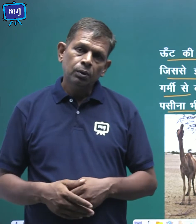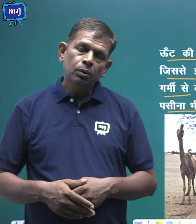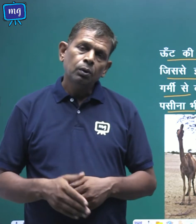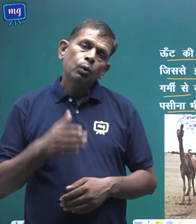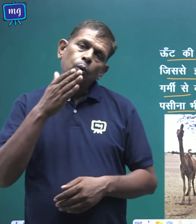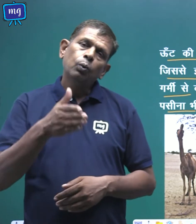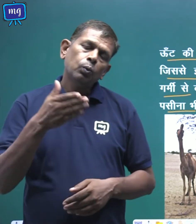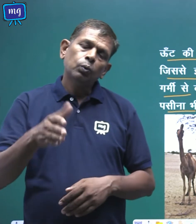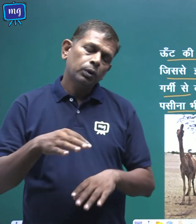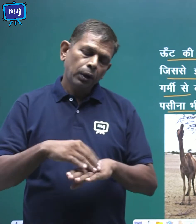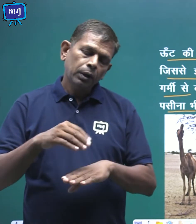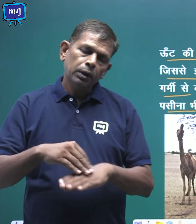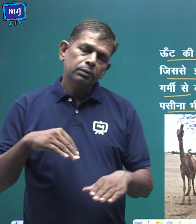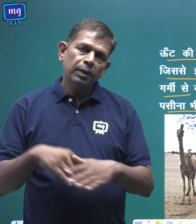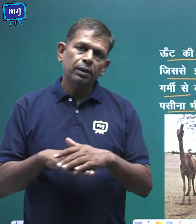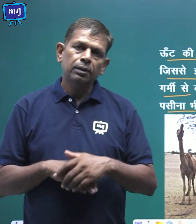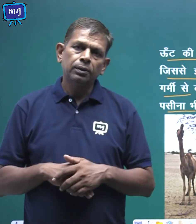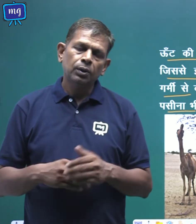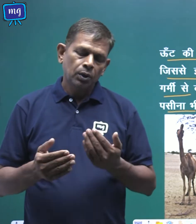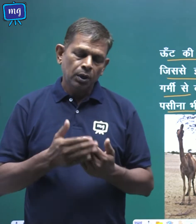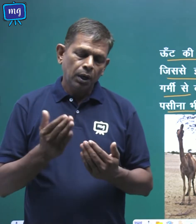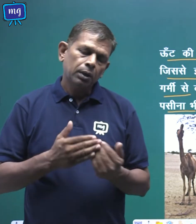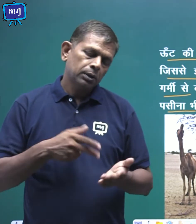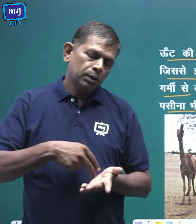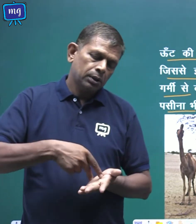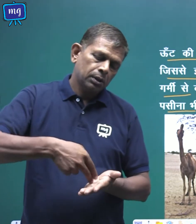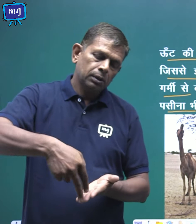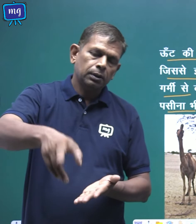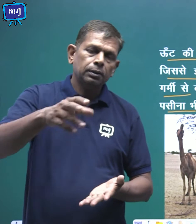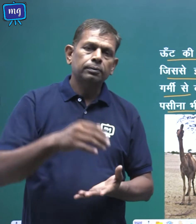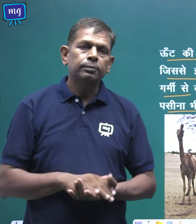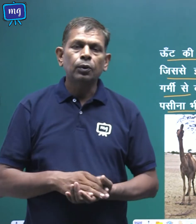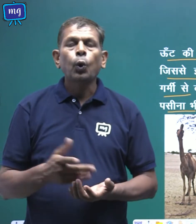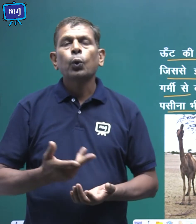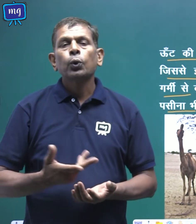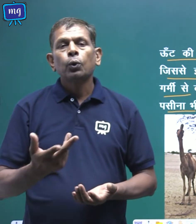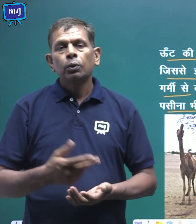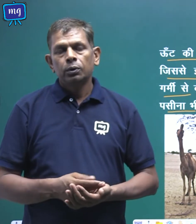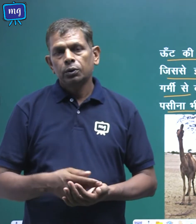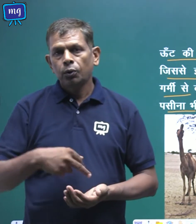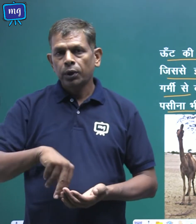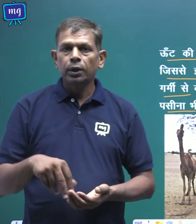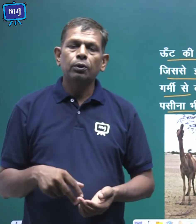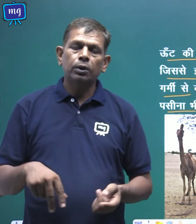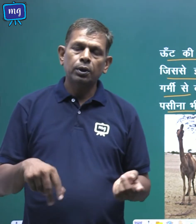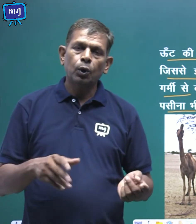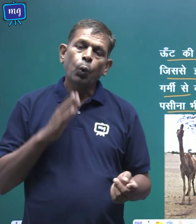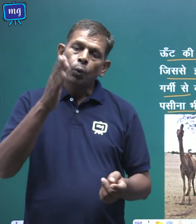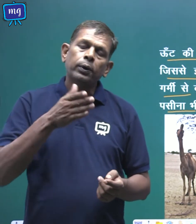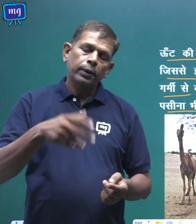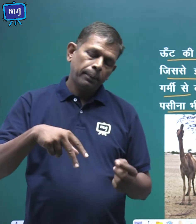ऊंट रेत में आसानी से चलता है। क्यों? क्योंकि इसके